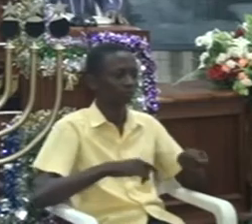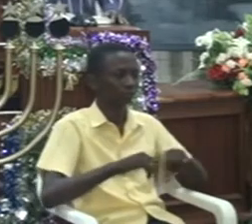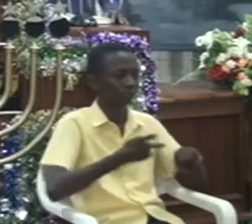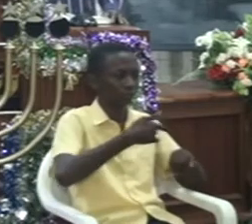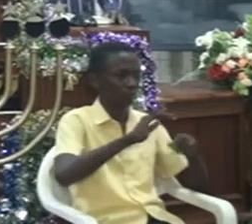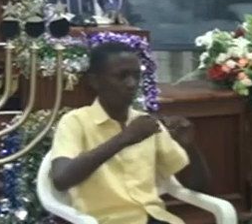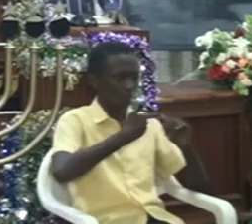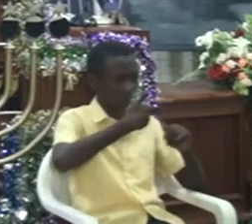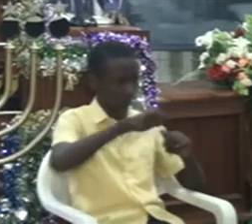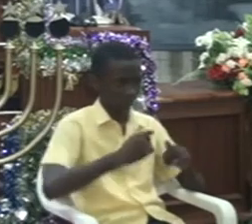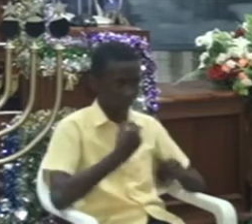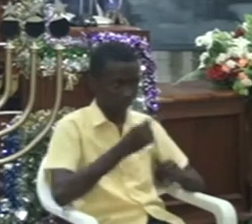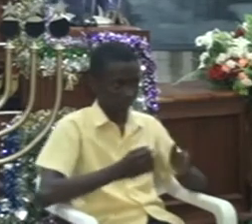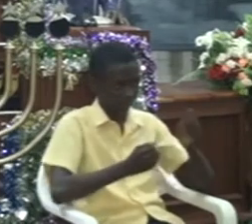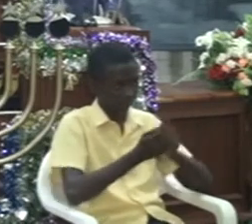ikiwa anamwambia. Passe par là.